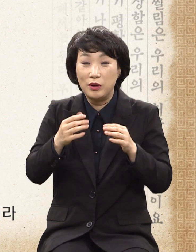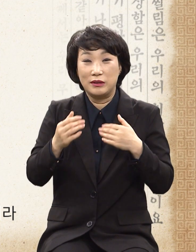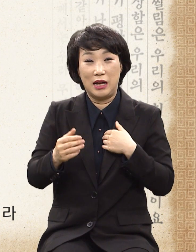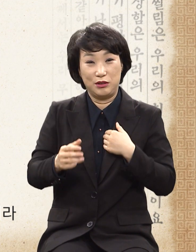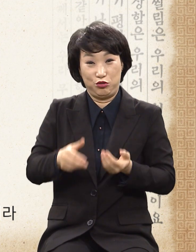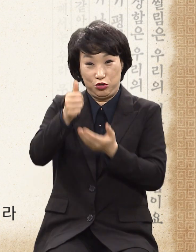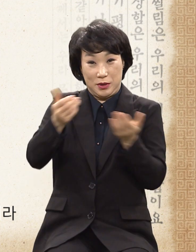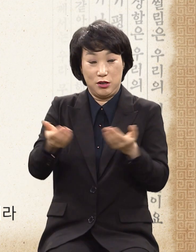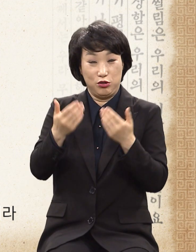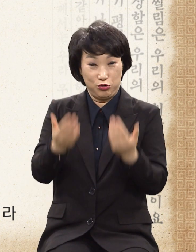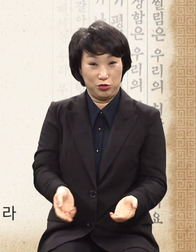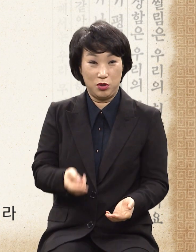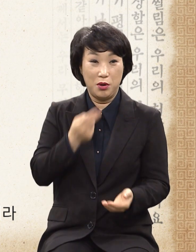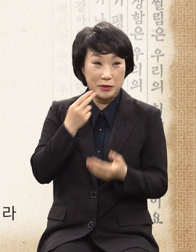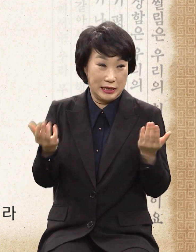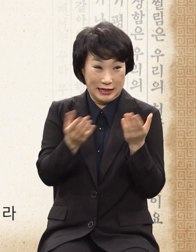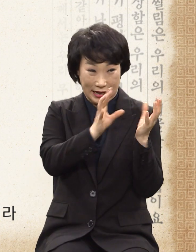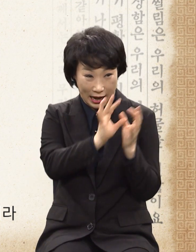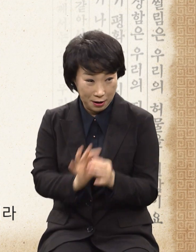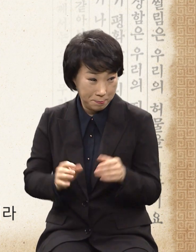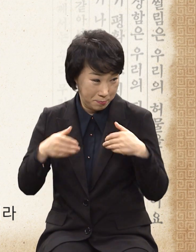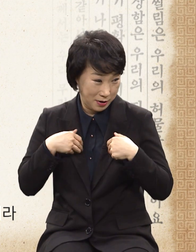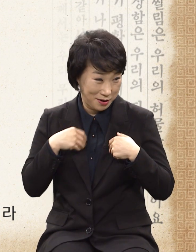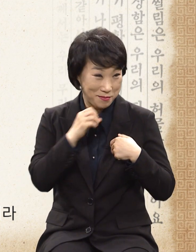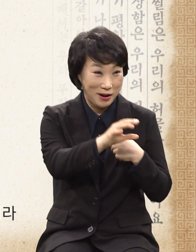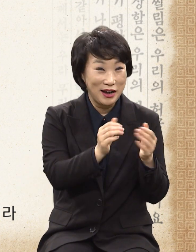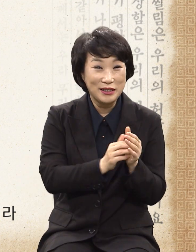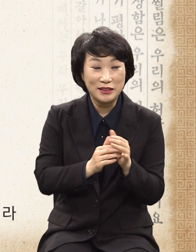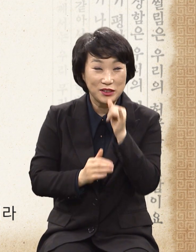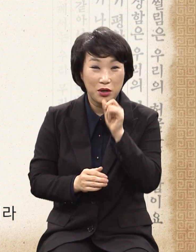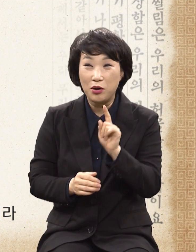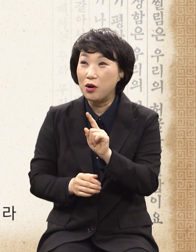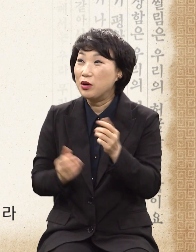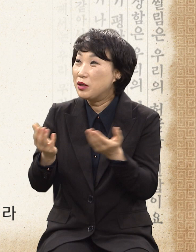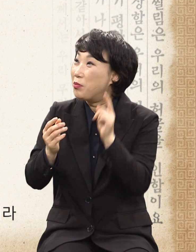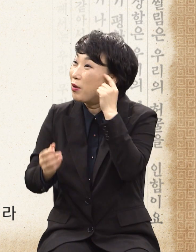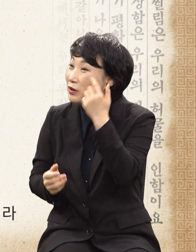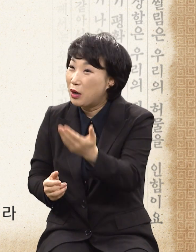않고 일해야 합니다. 무슨 일? 영혼 구령의 일.